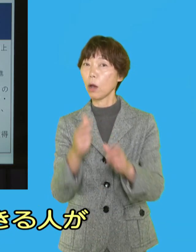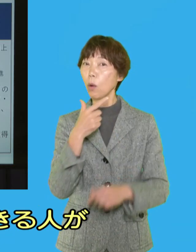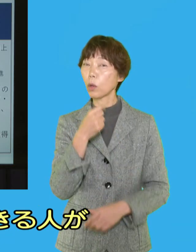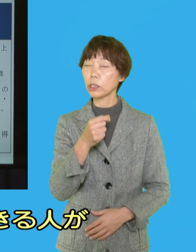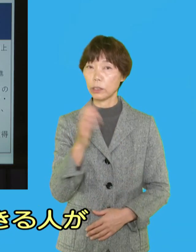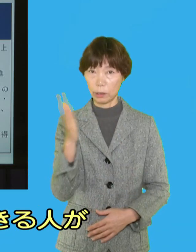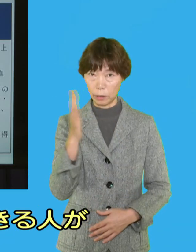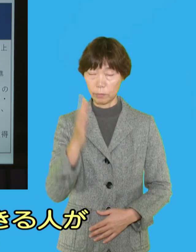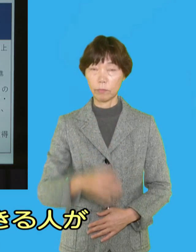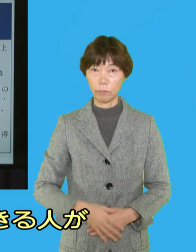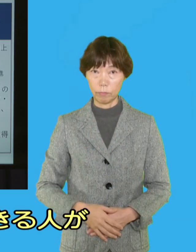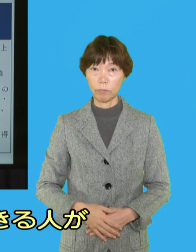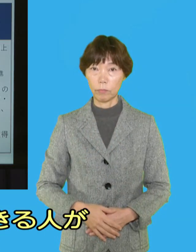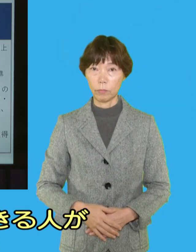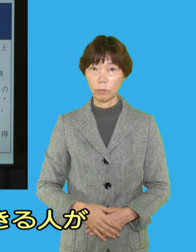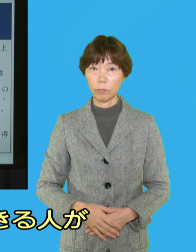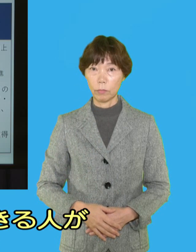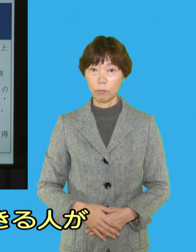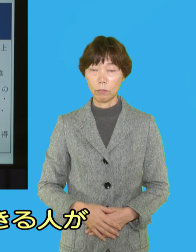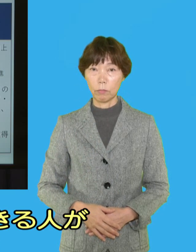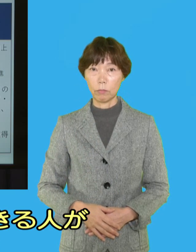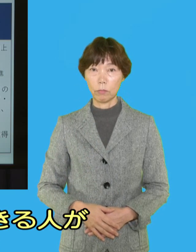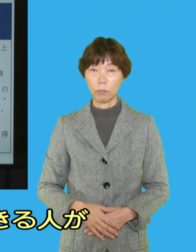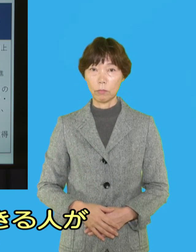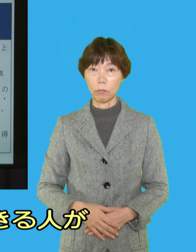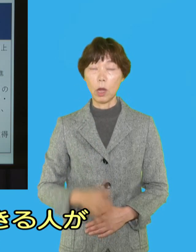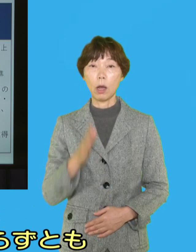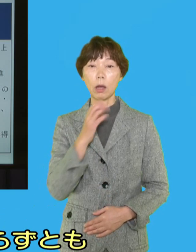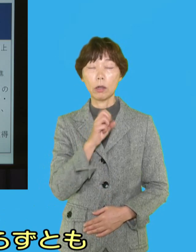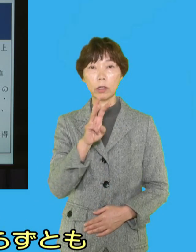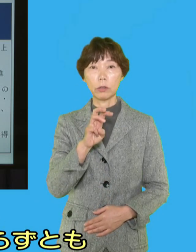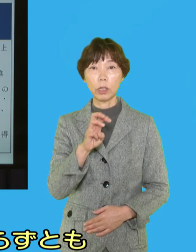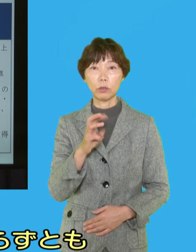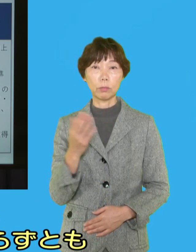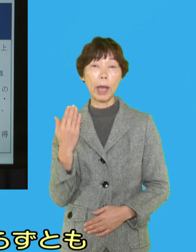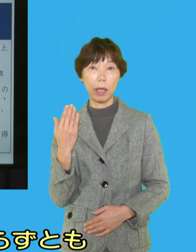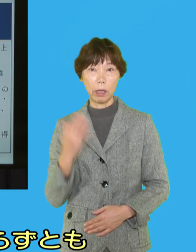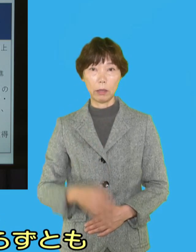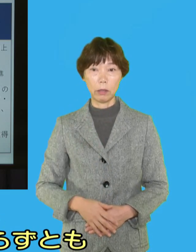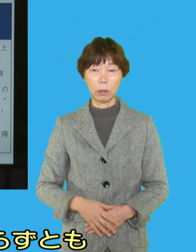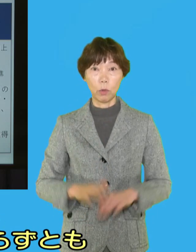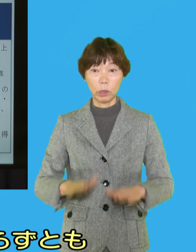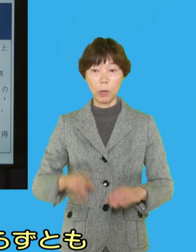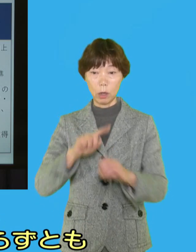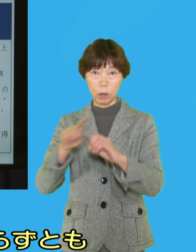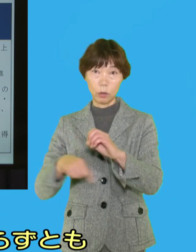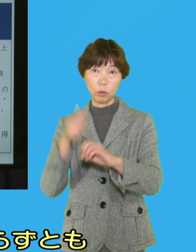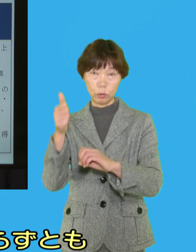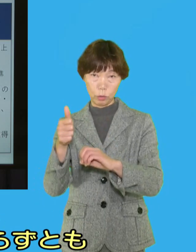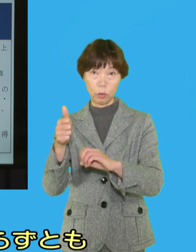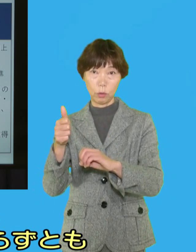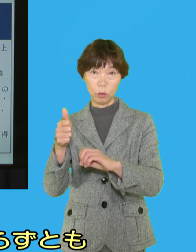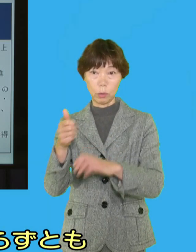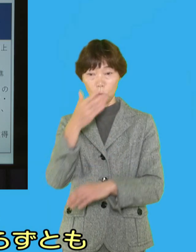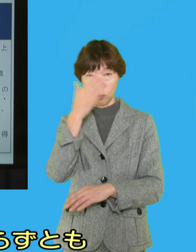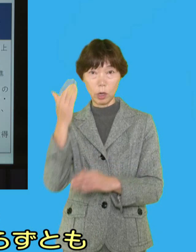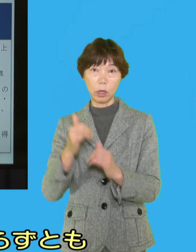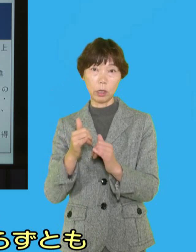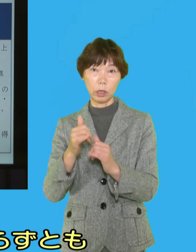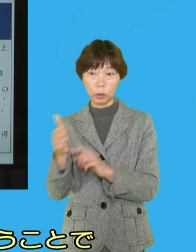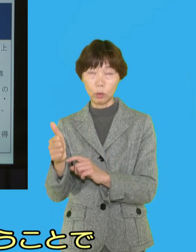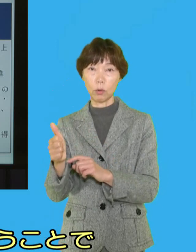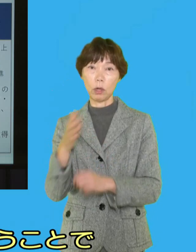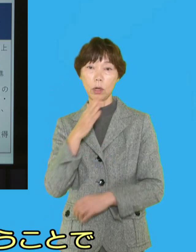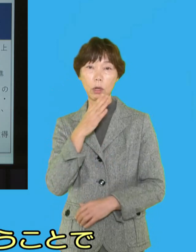まあ、そのタイミングで挑戦できる人があれば、まあ、30歳にならずとも、まあ、局長だったら今最年少57歳ですから、57歳にならず